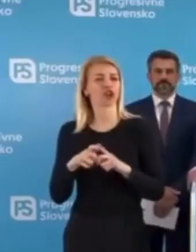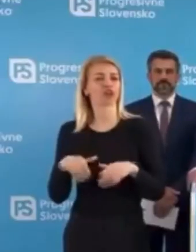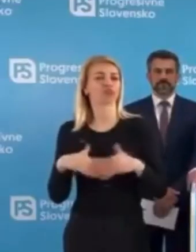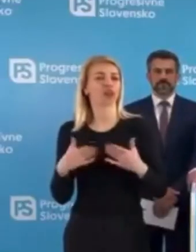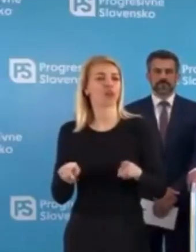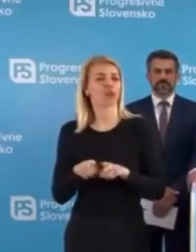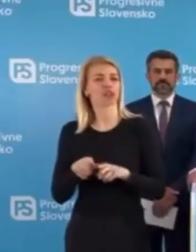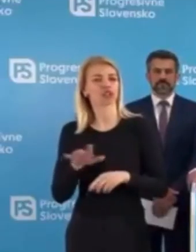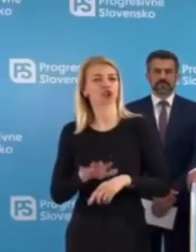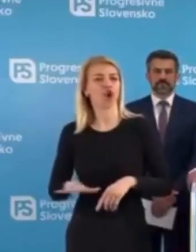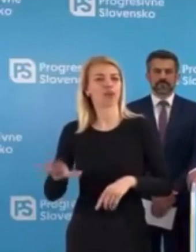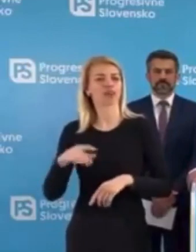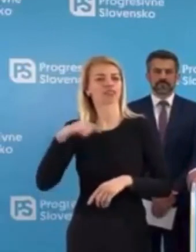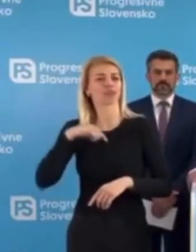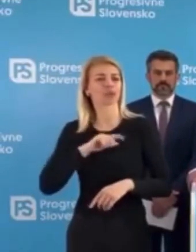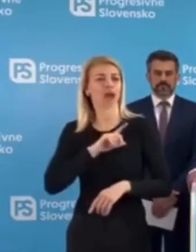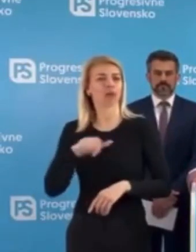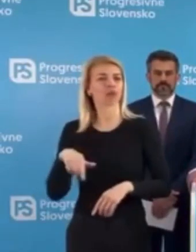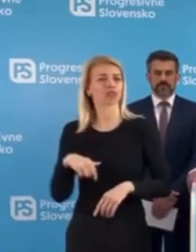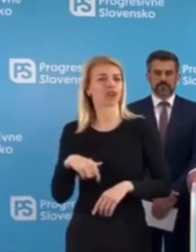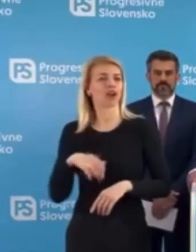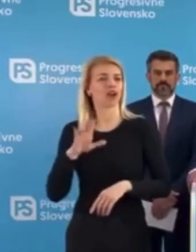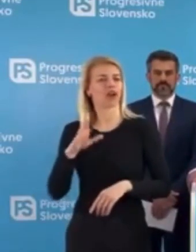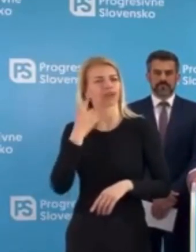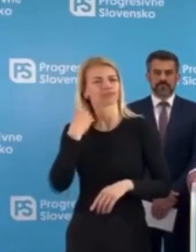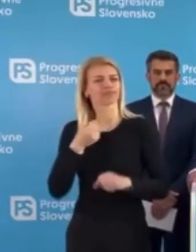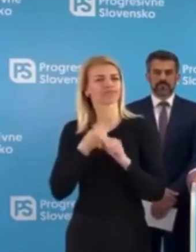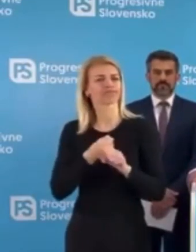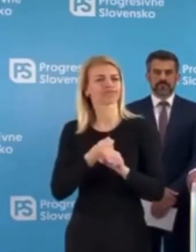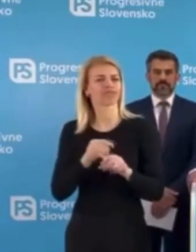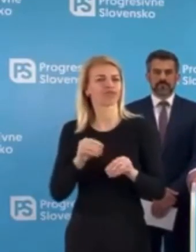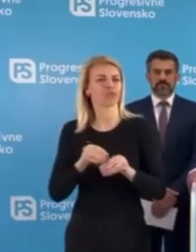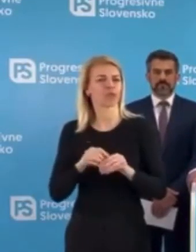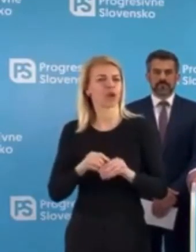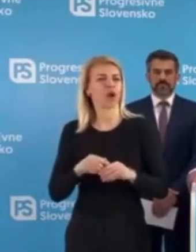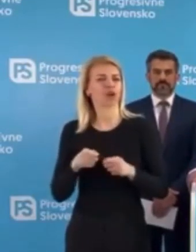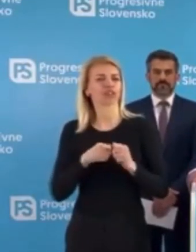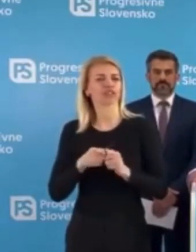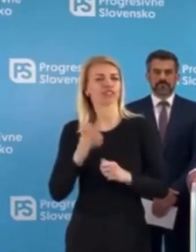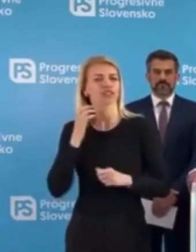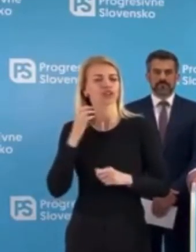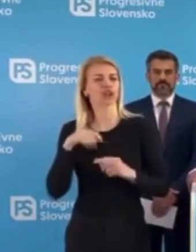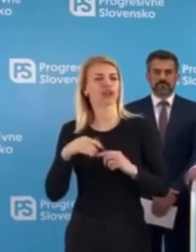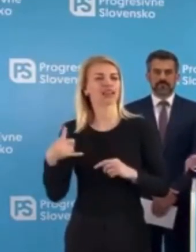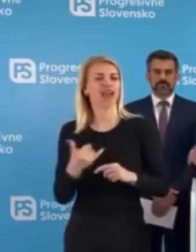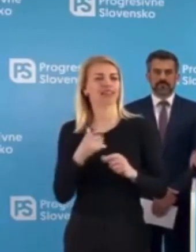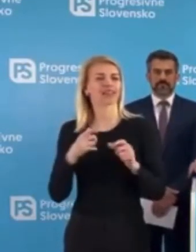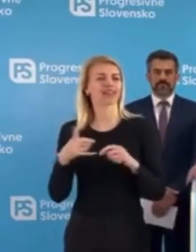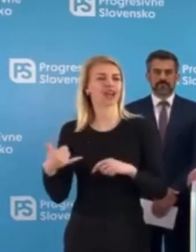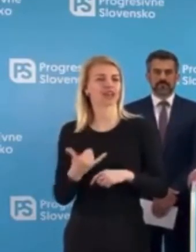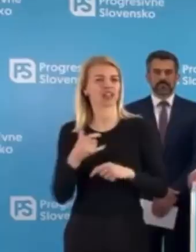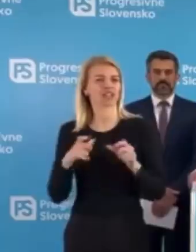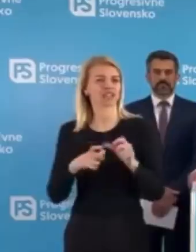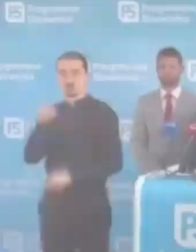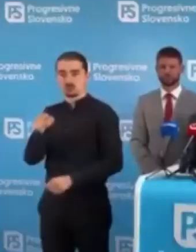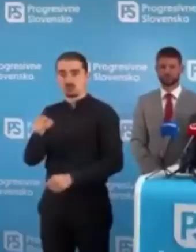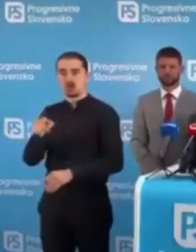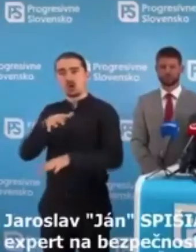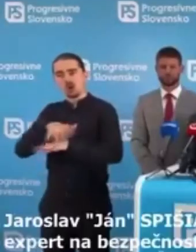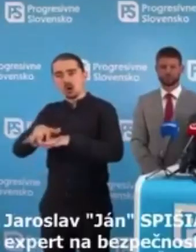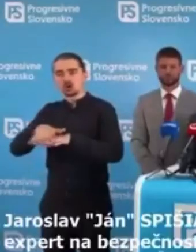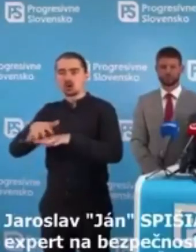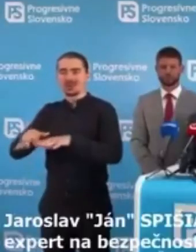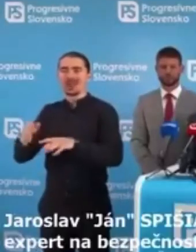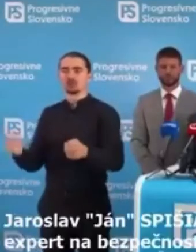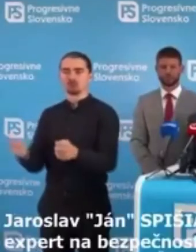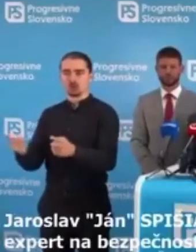Alebo na oblasť vnútra a polície legenda boja proti organizovanému zločinu Jaroslav Spišiak.